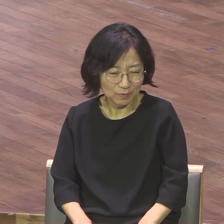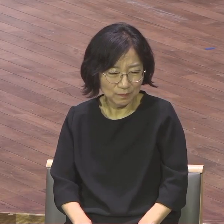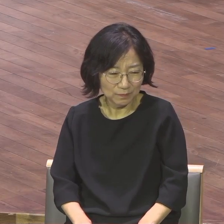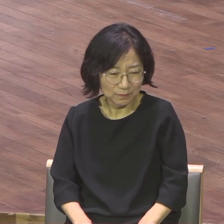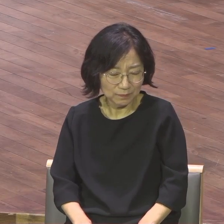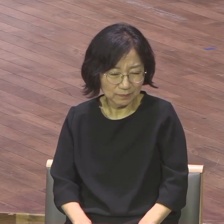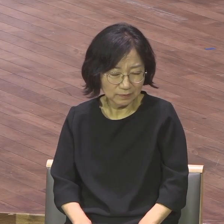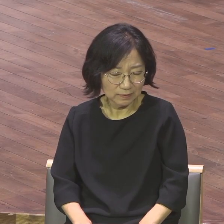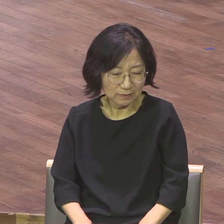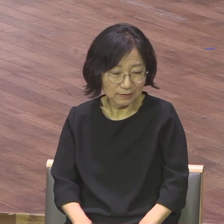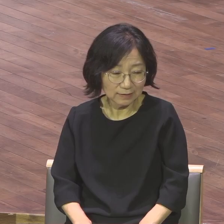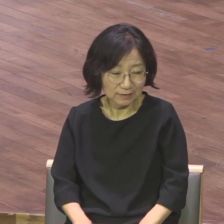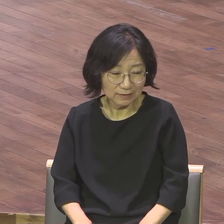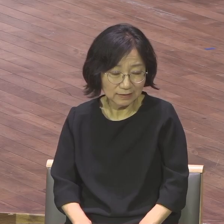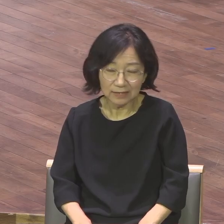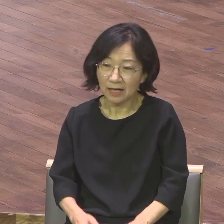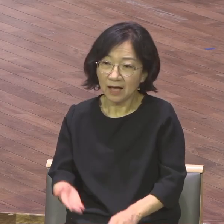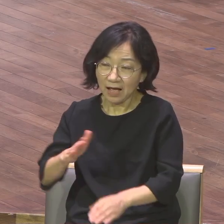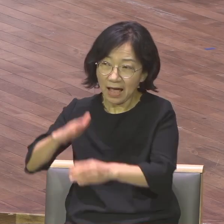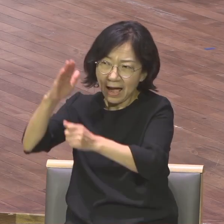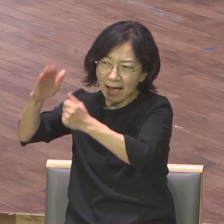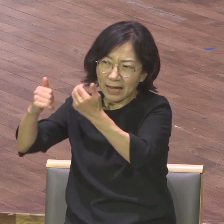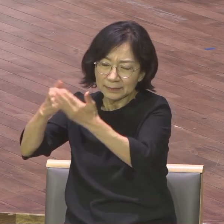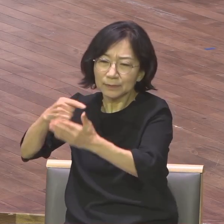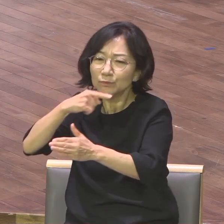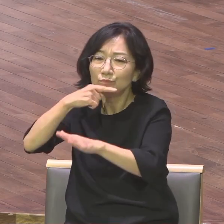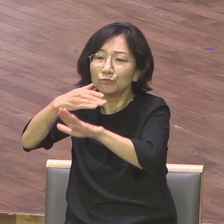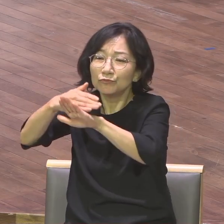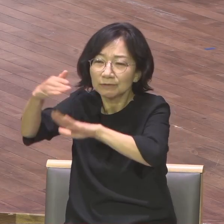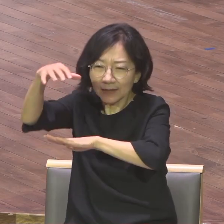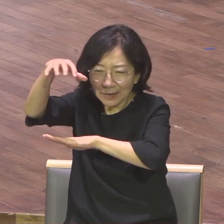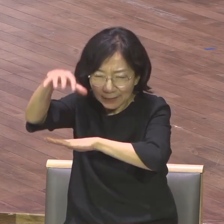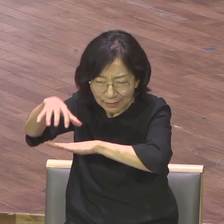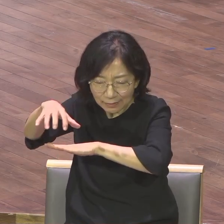하나님은 그곳에도 특별한 관심을 가지고 계신다.